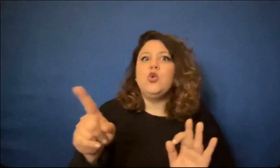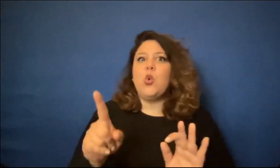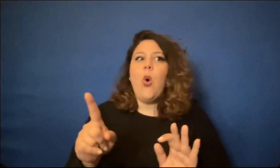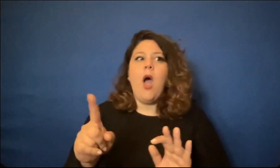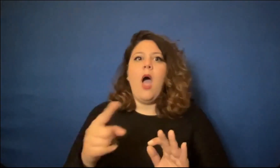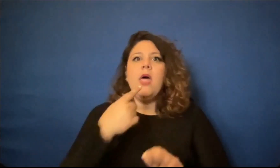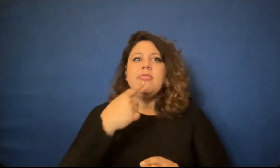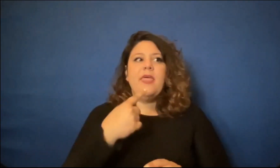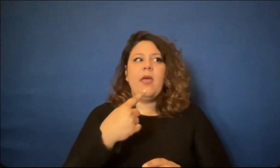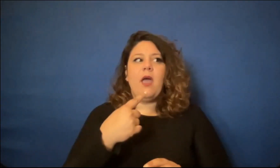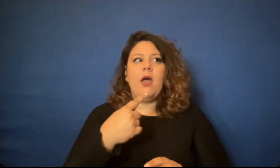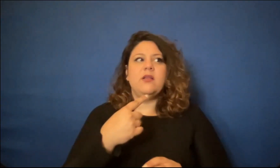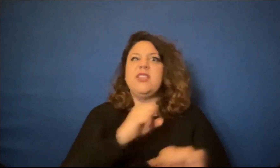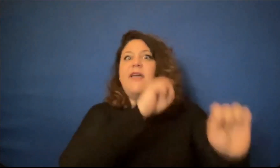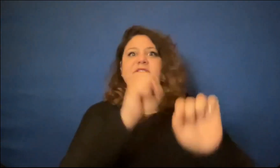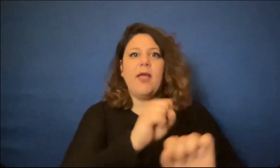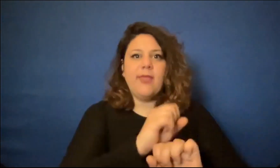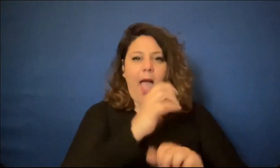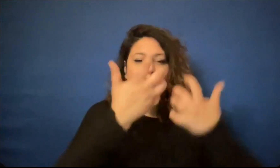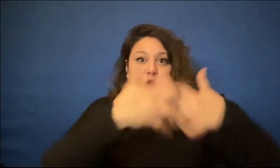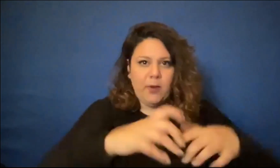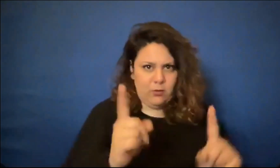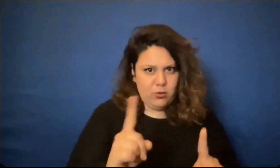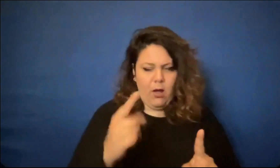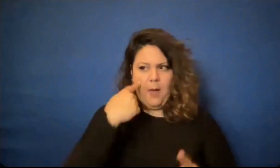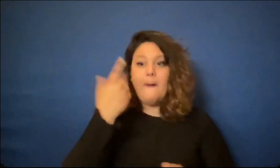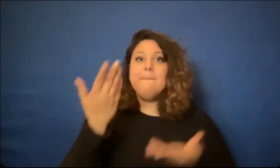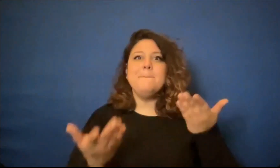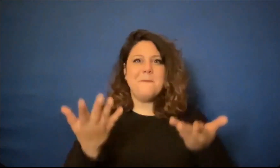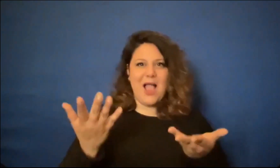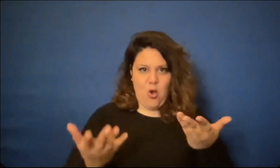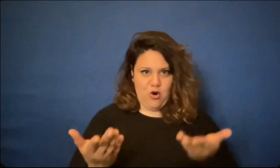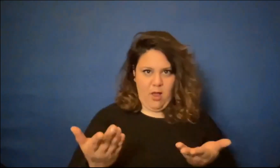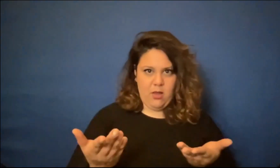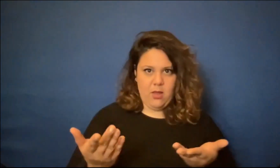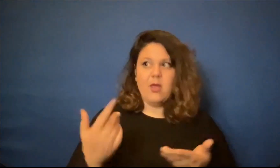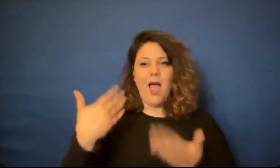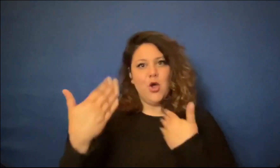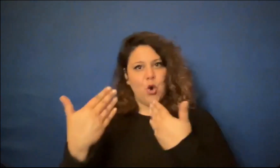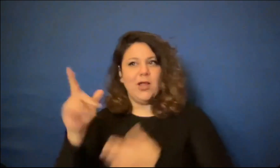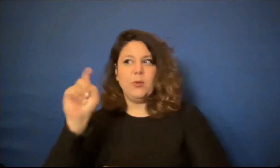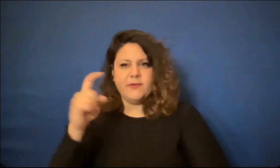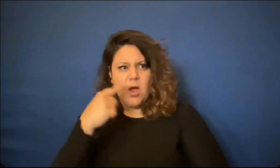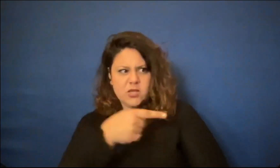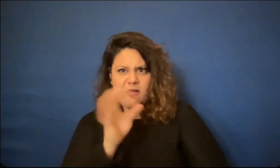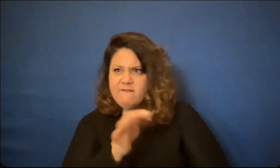ponlo y habla con el profesor. ¿Es verdad esto? ¿Es verdad aquello?